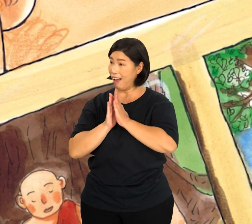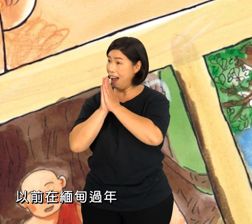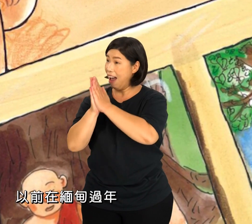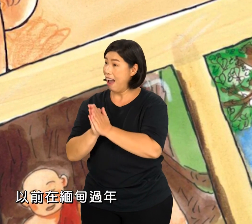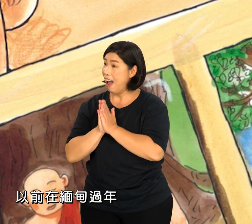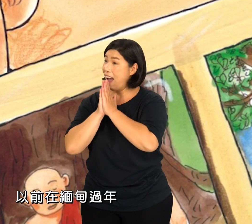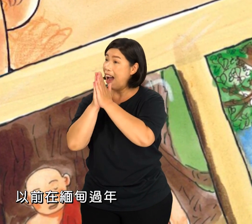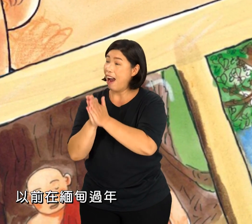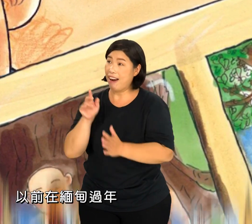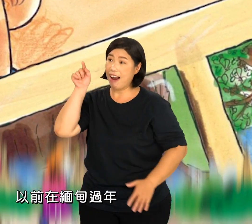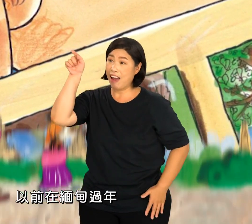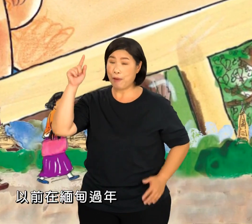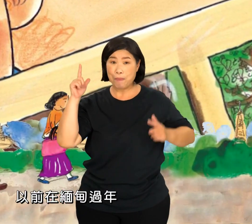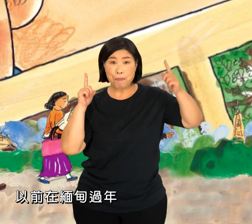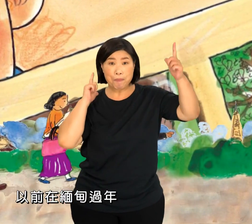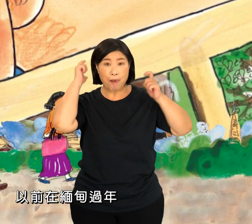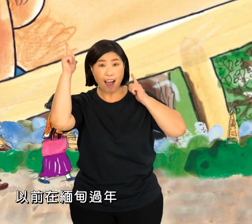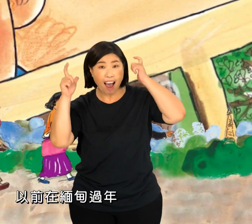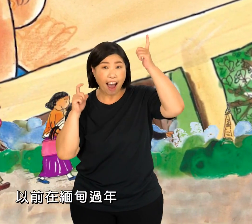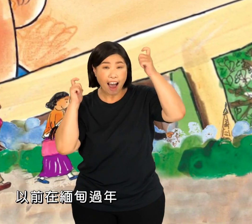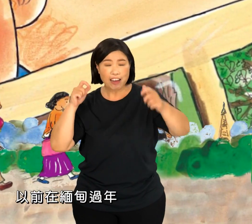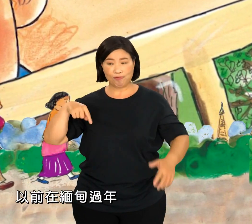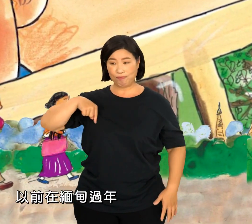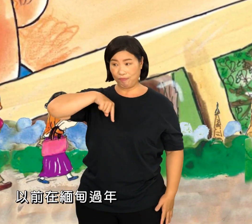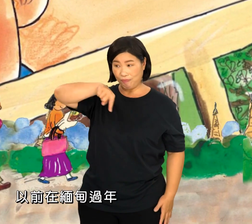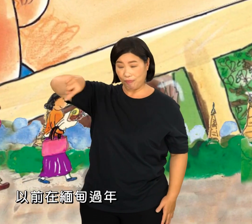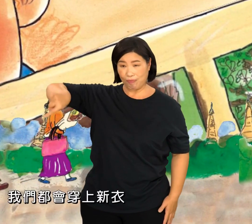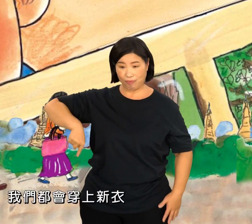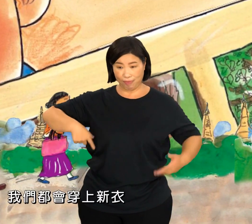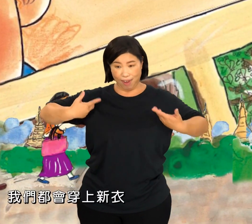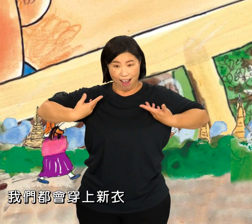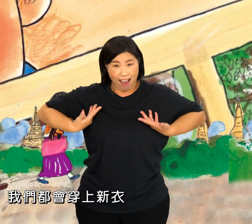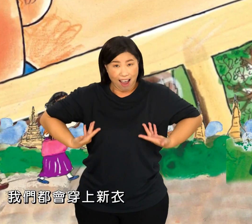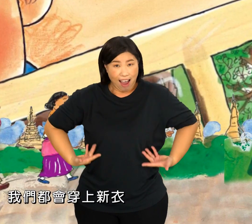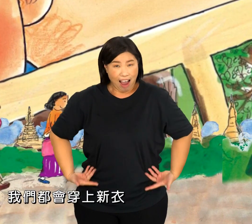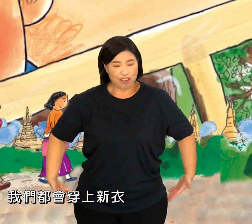以前在缅甸过年，我们都会穿